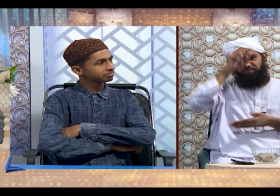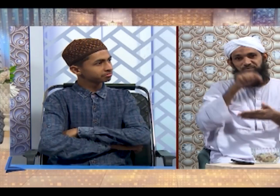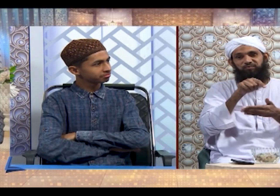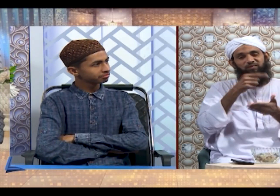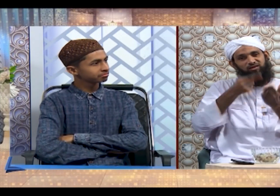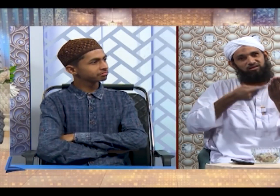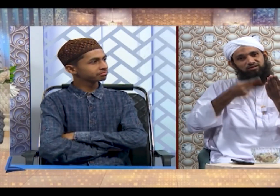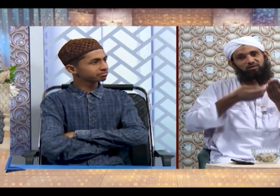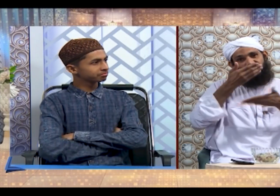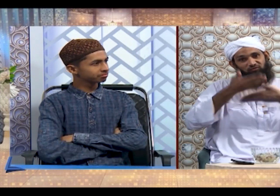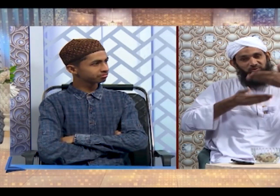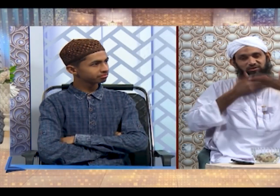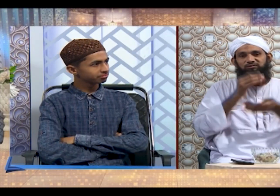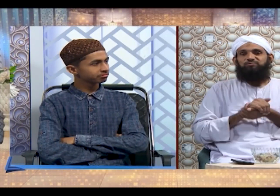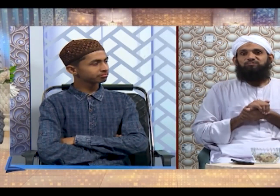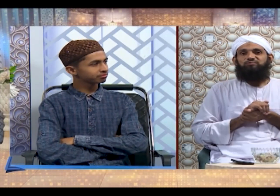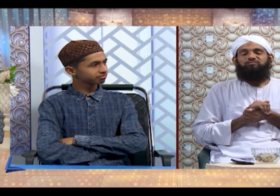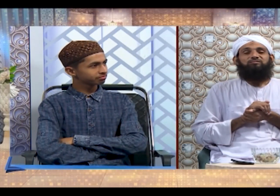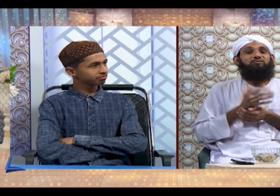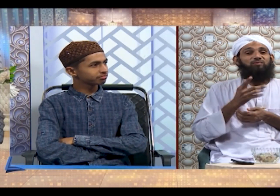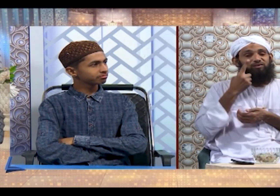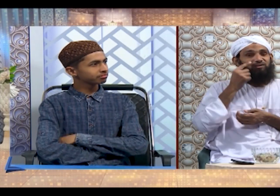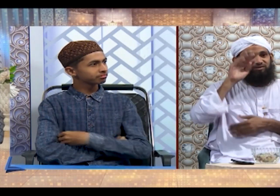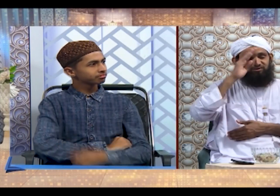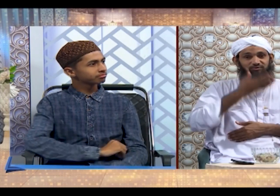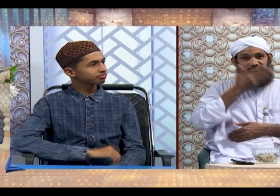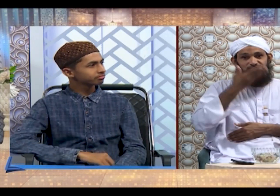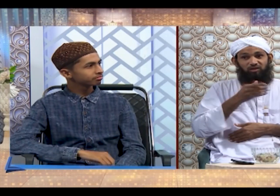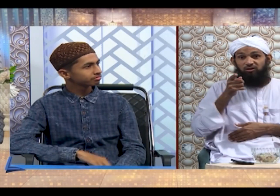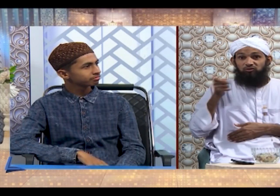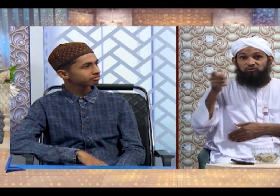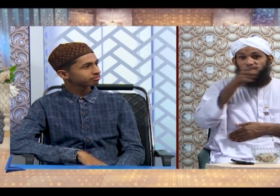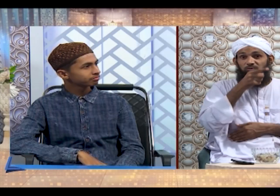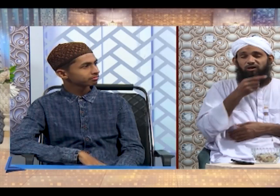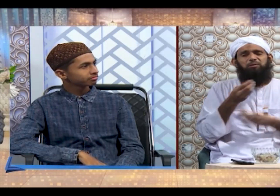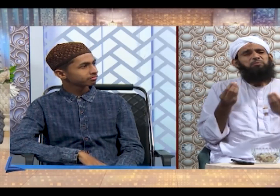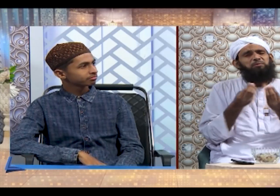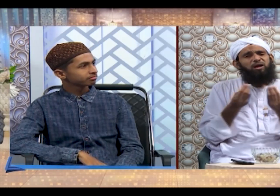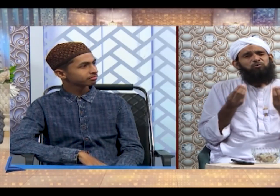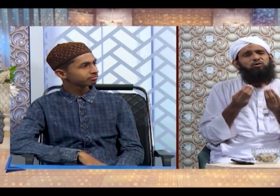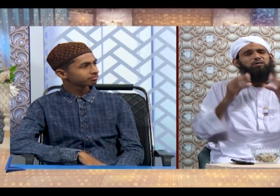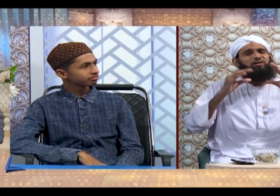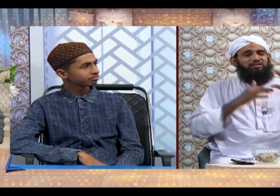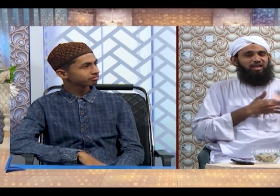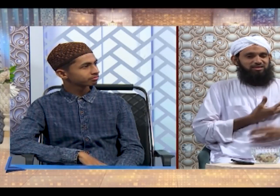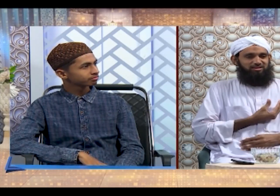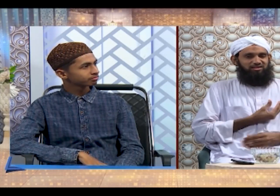مدنی تربیت کا انداز سکھا رہے ہیں۔ فرماتے ہیں کہ تو نرمی کو اپنانا جھگڑے مٹانا، تو نرمی کو